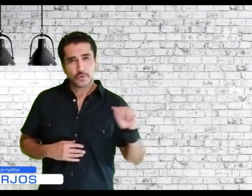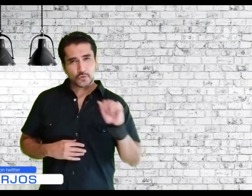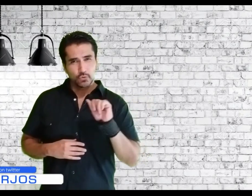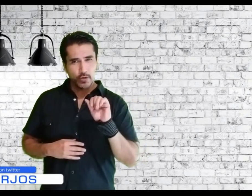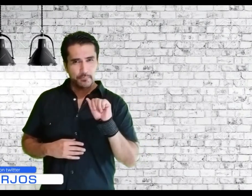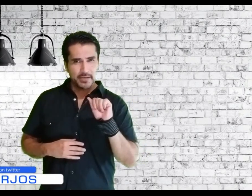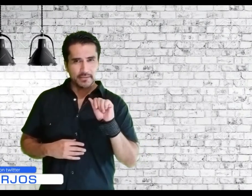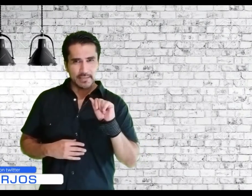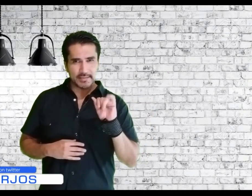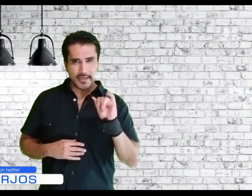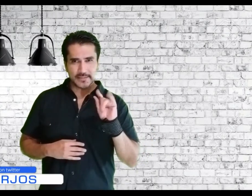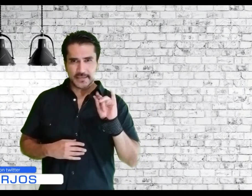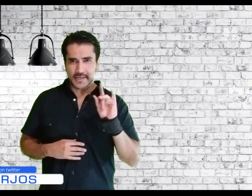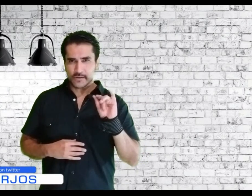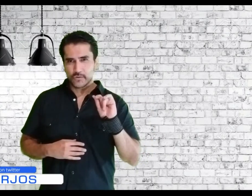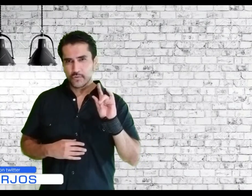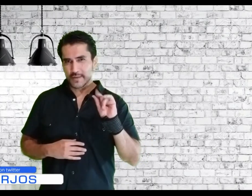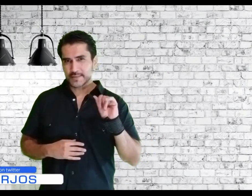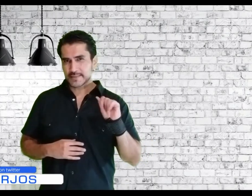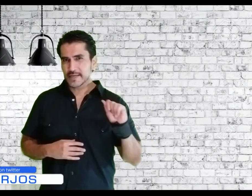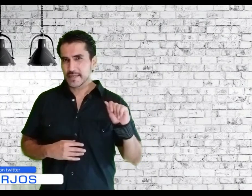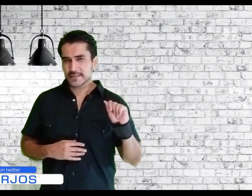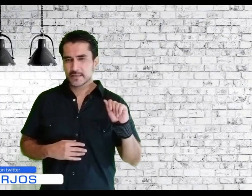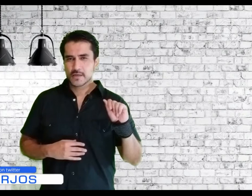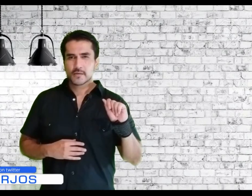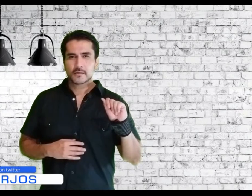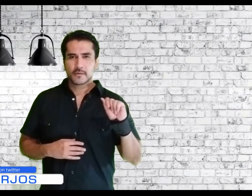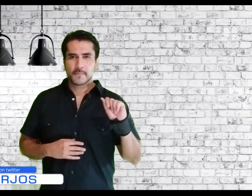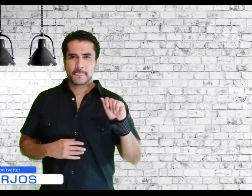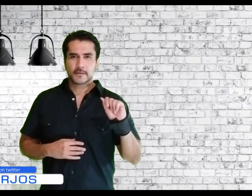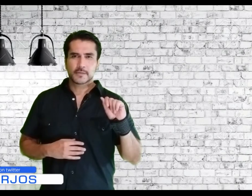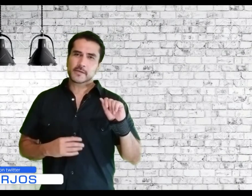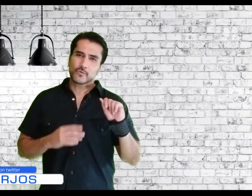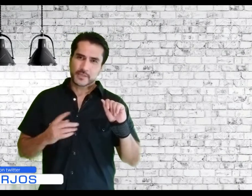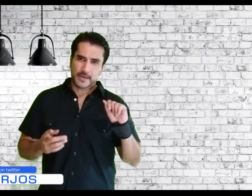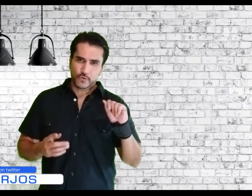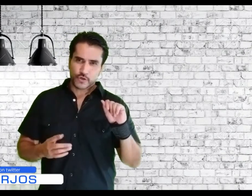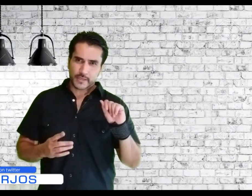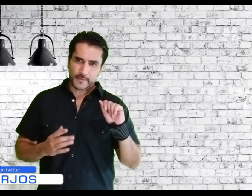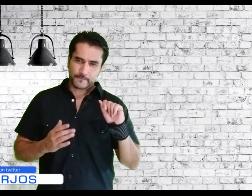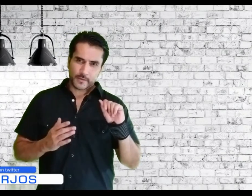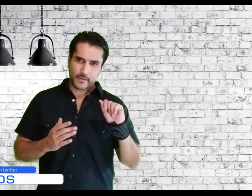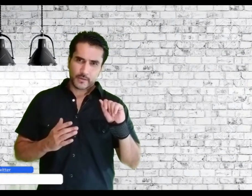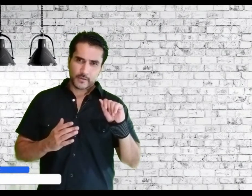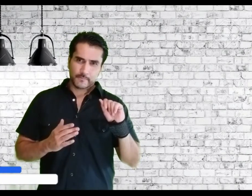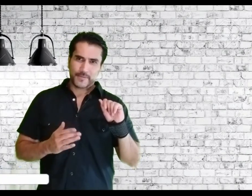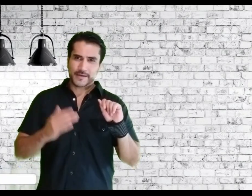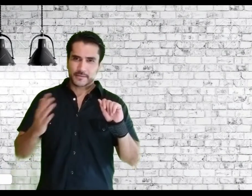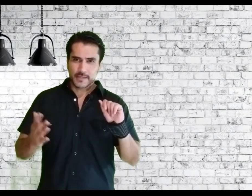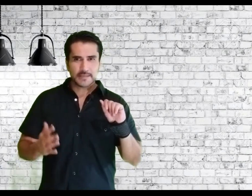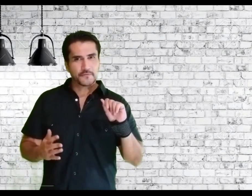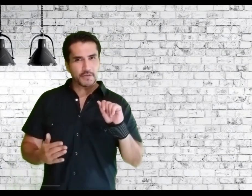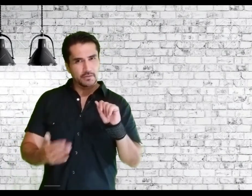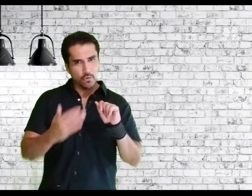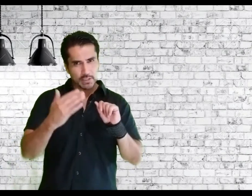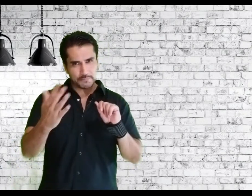tú aprendas a asignar o a hacer señas, te recomendamos que practiques frente a un